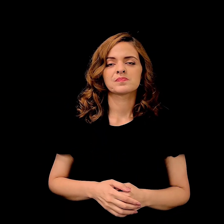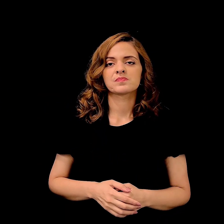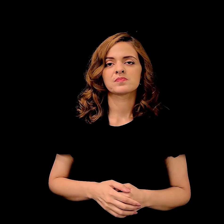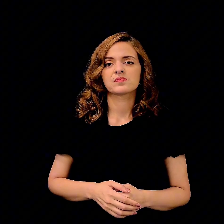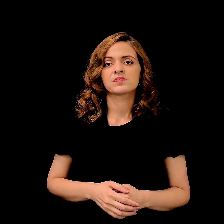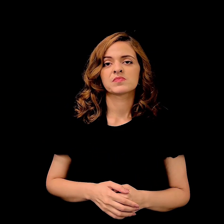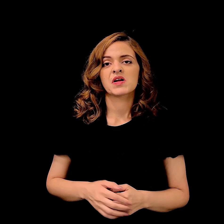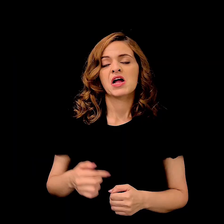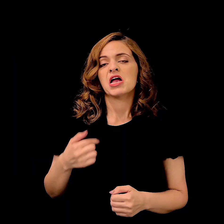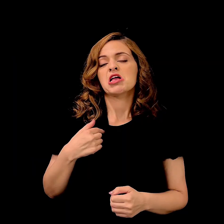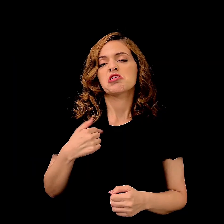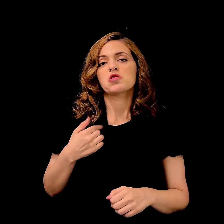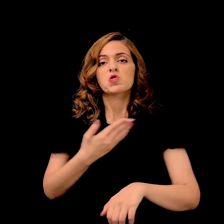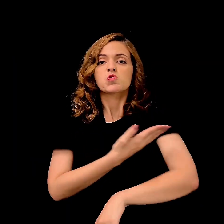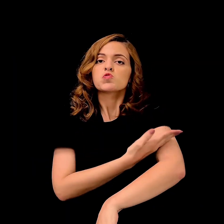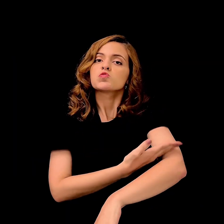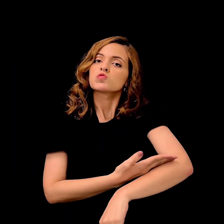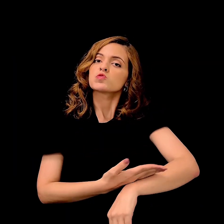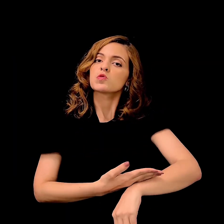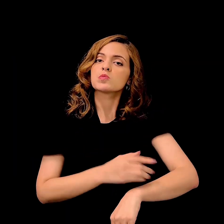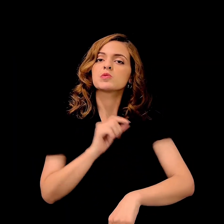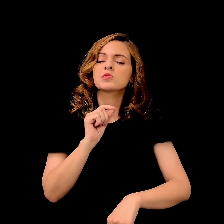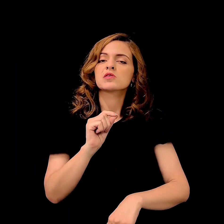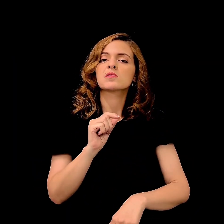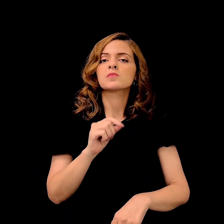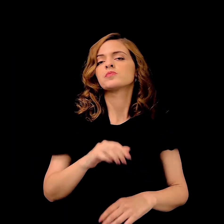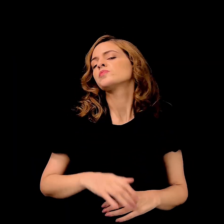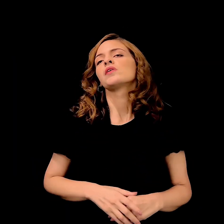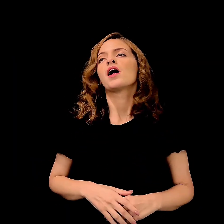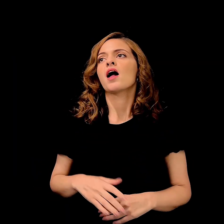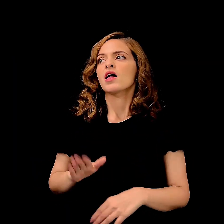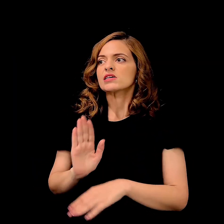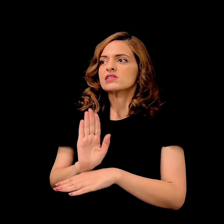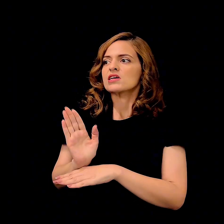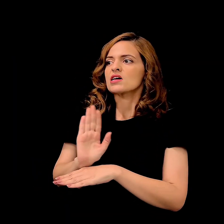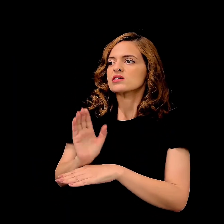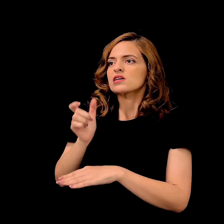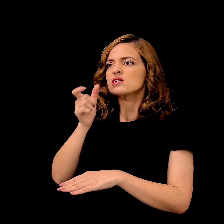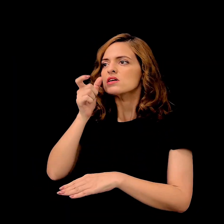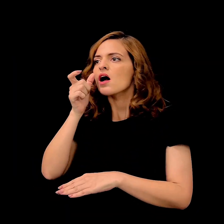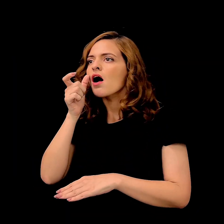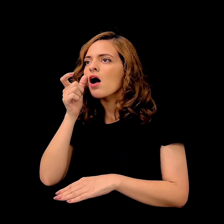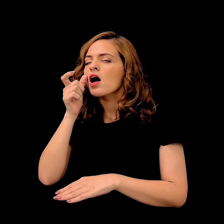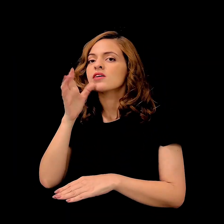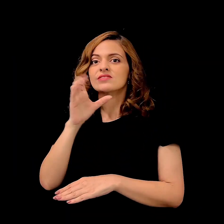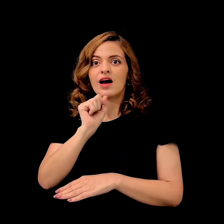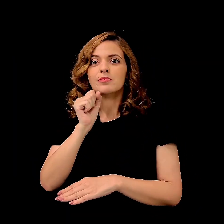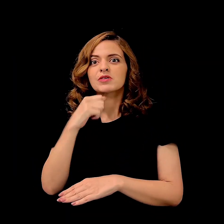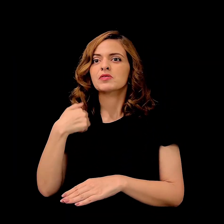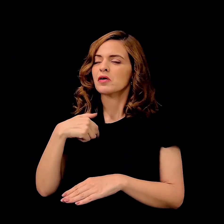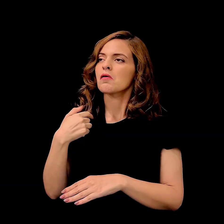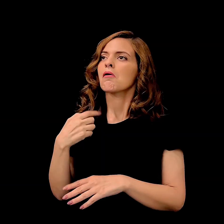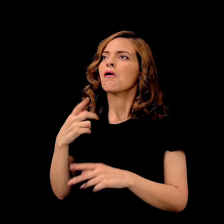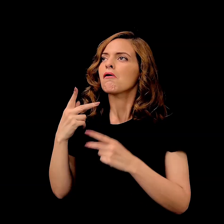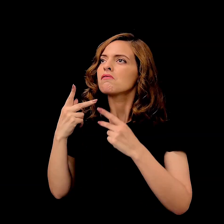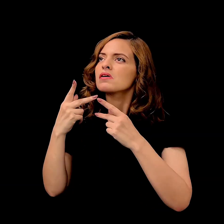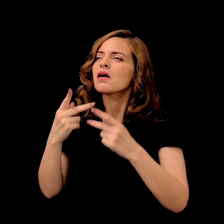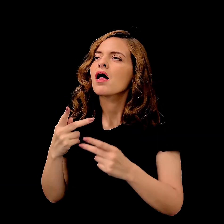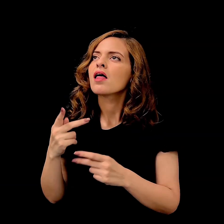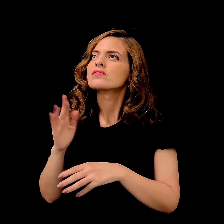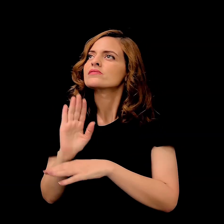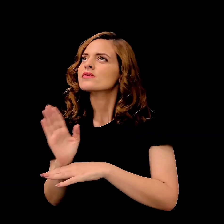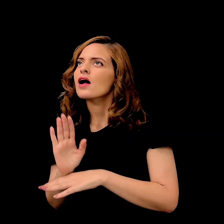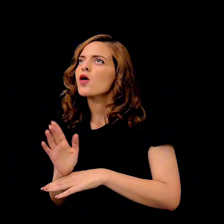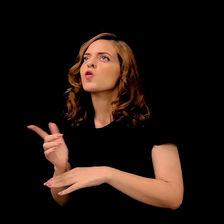eu costumava sair de um cinema, entrar no outro, no sábado. Não tinha para onde ir,